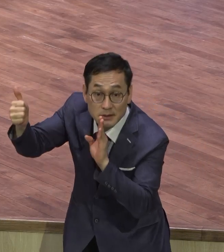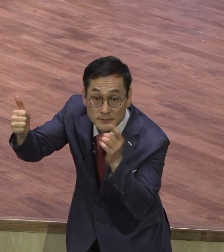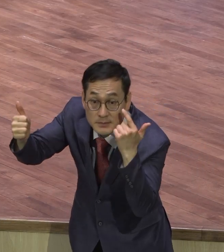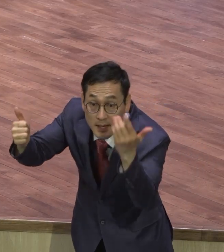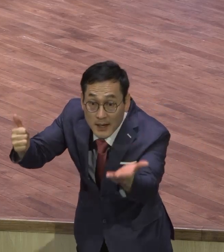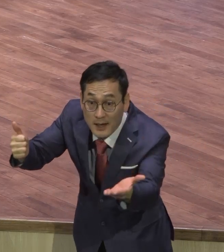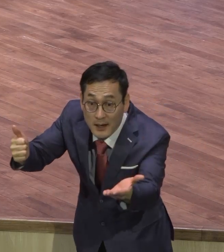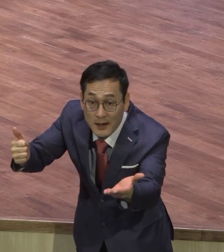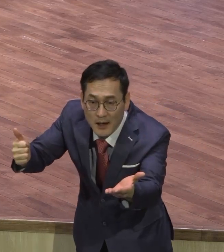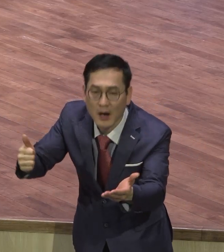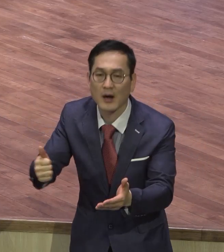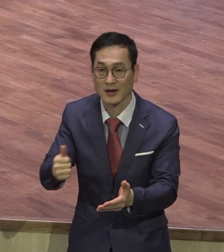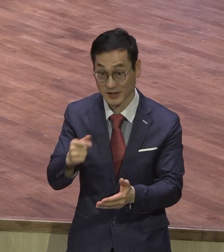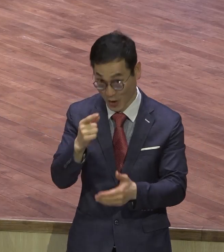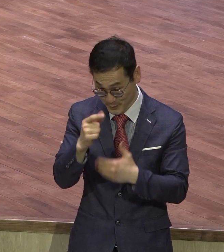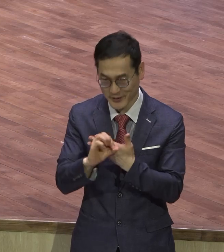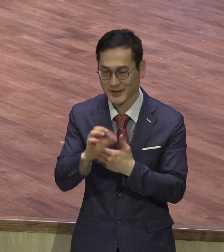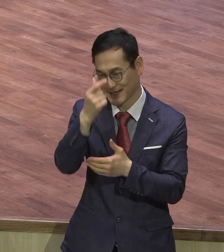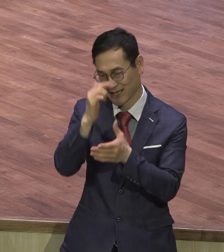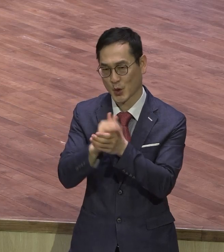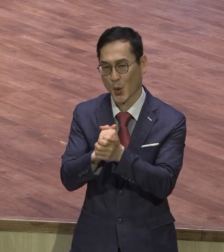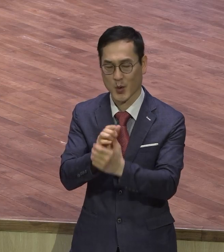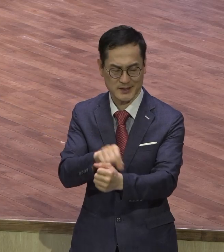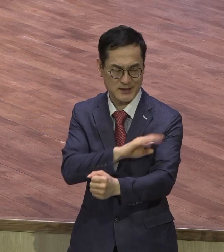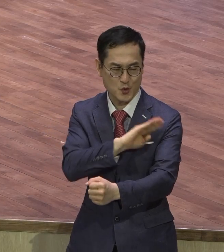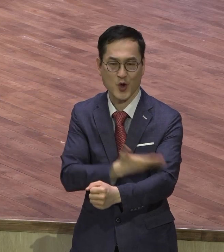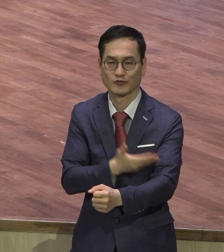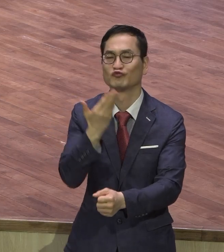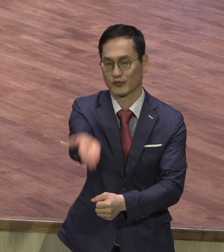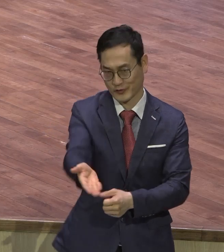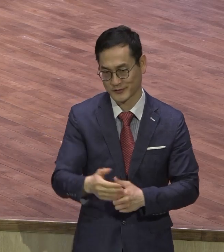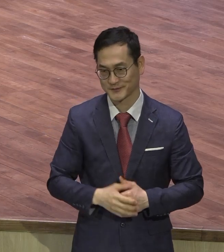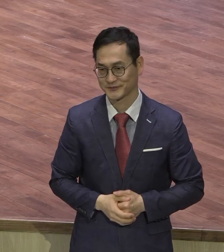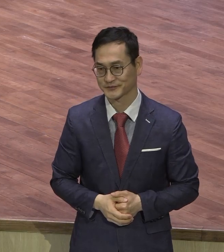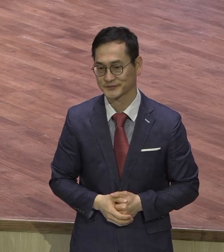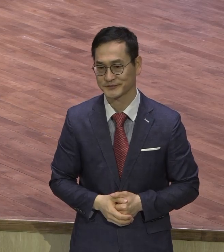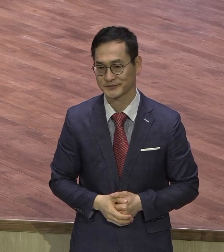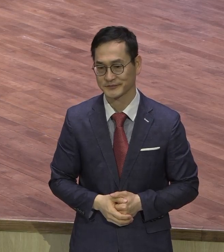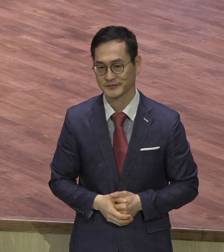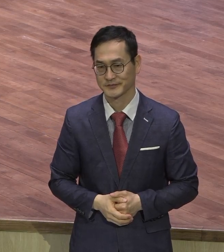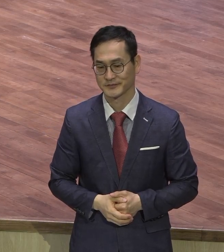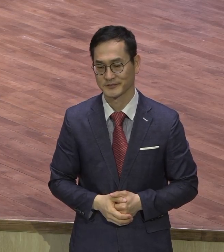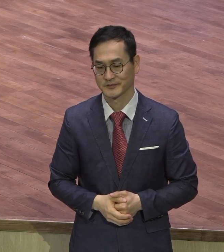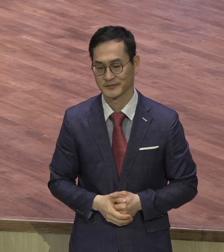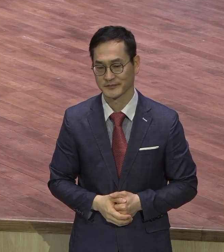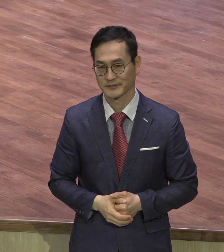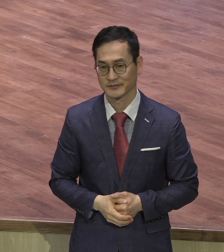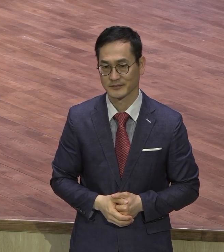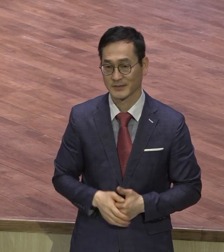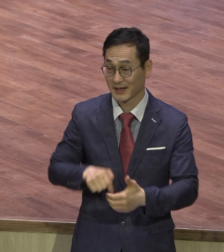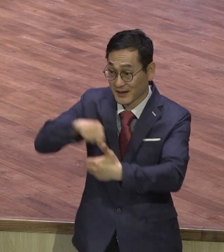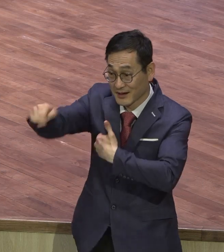그러면 기도할 특권이 있어요. 아무나 기도하는 게 아니에요. 그 뭐 저 종교인들 그 기도